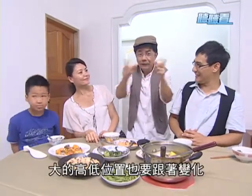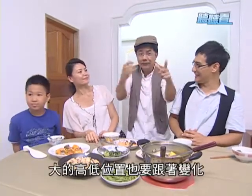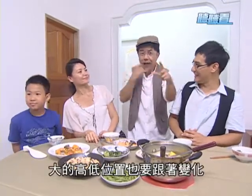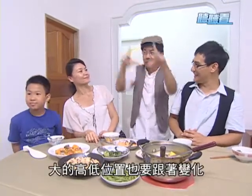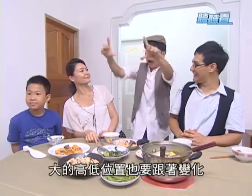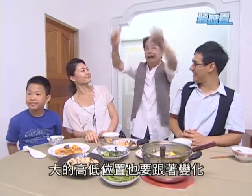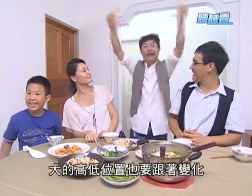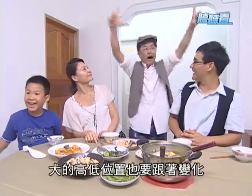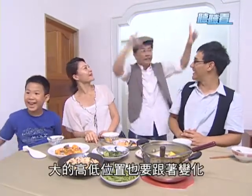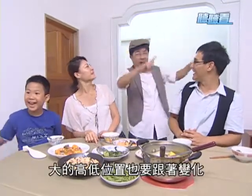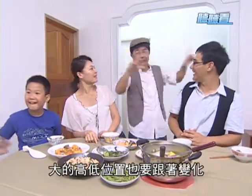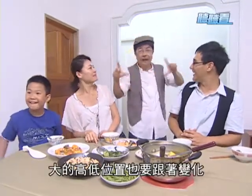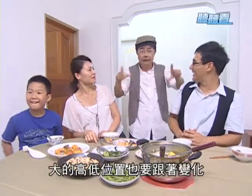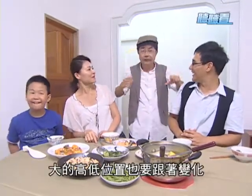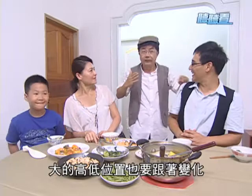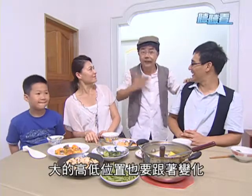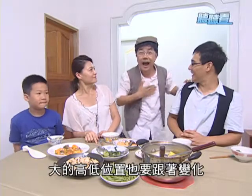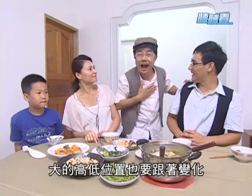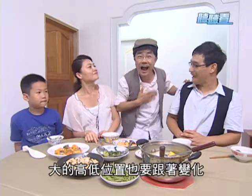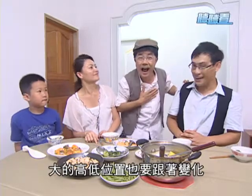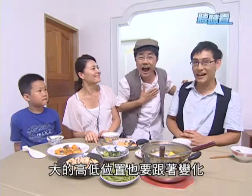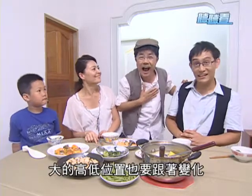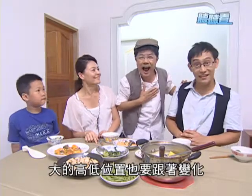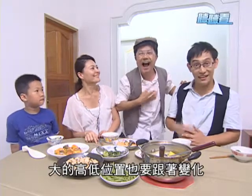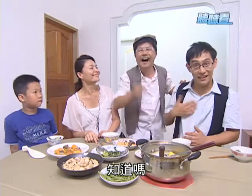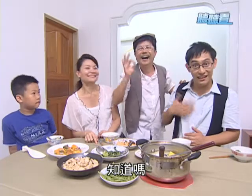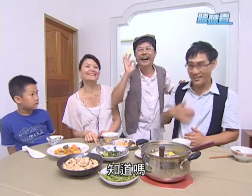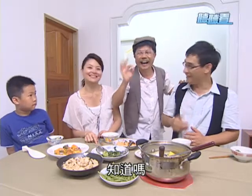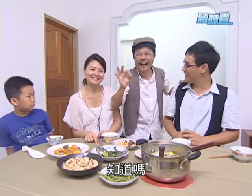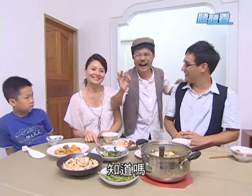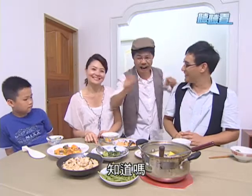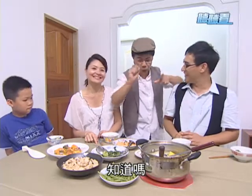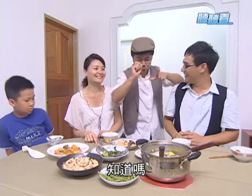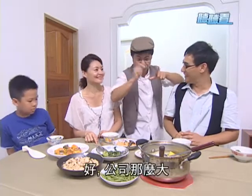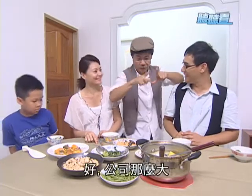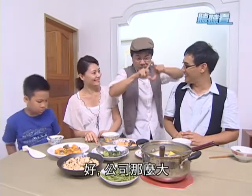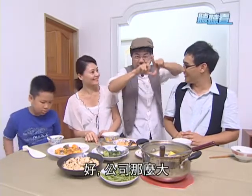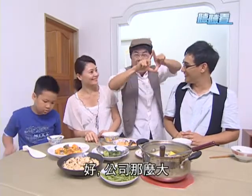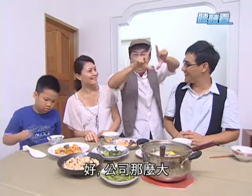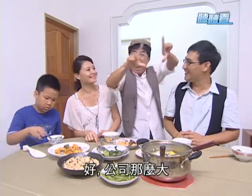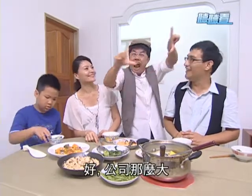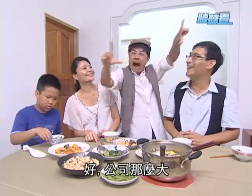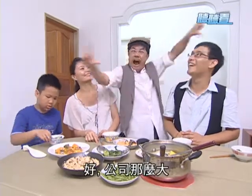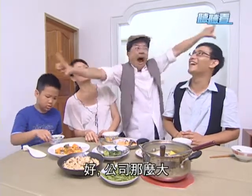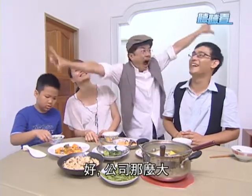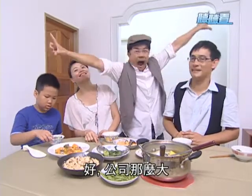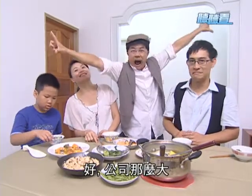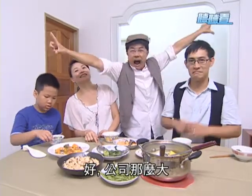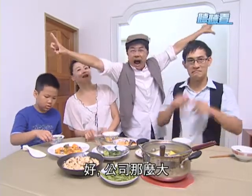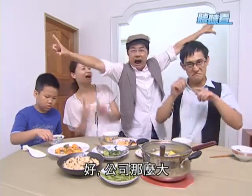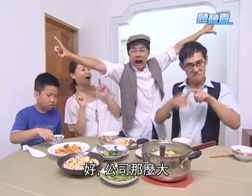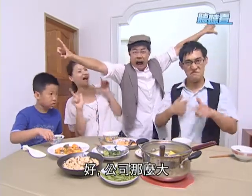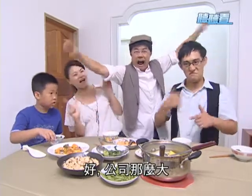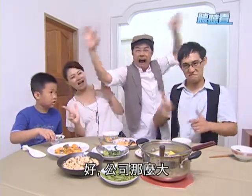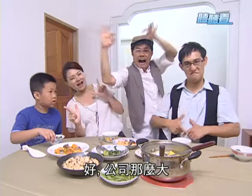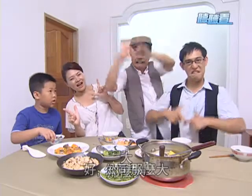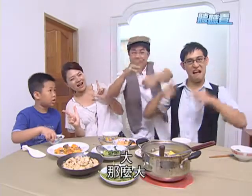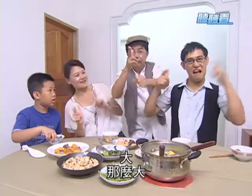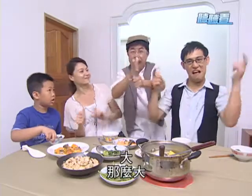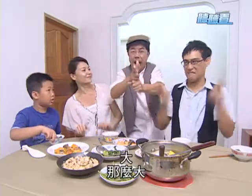置也要跟着变化，知道吗？好，公司那么大， 大， 继续